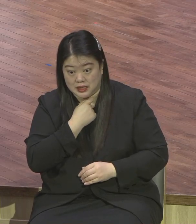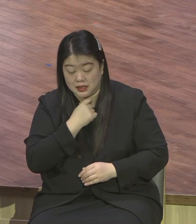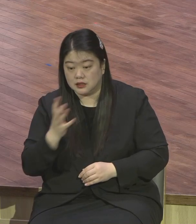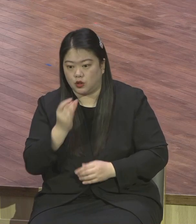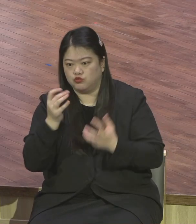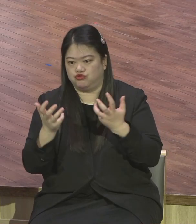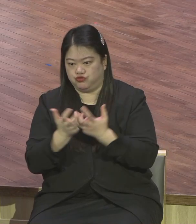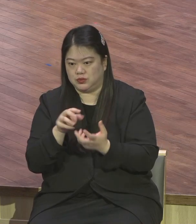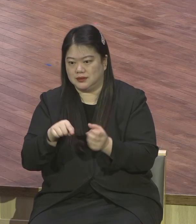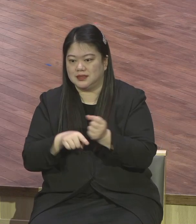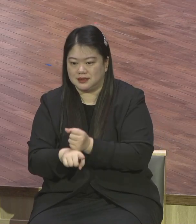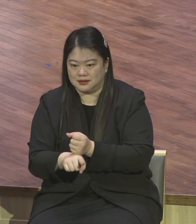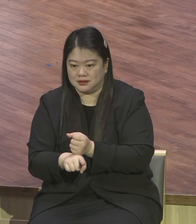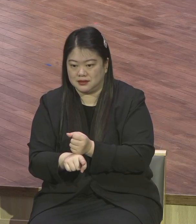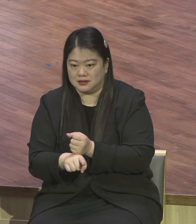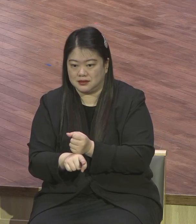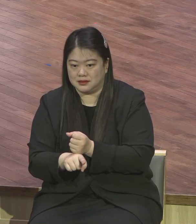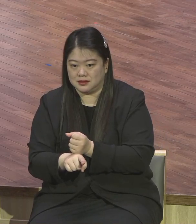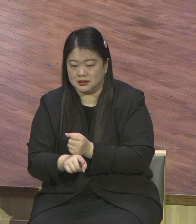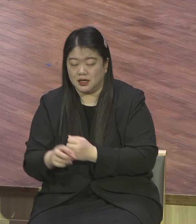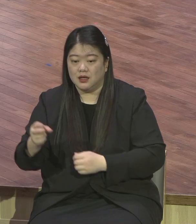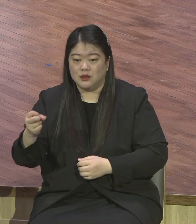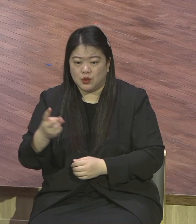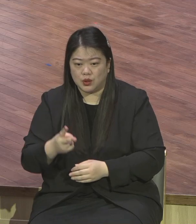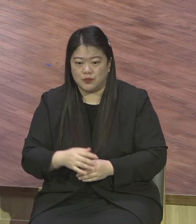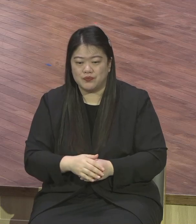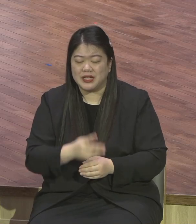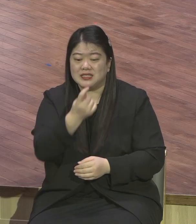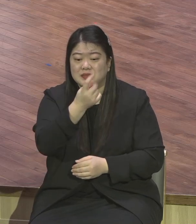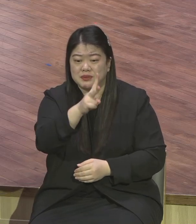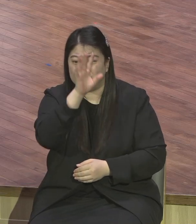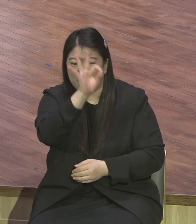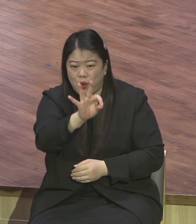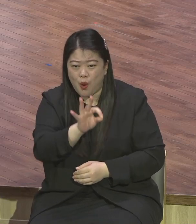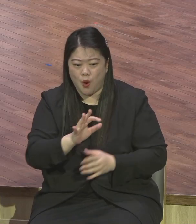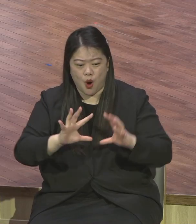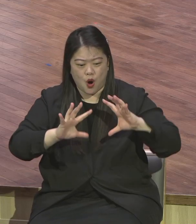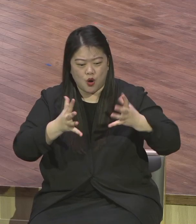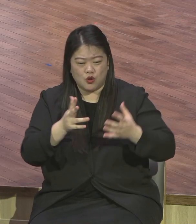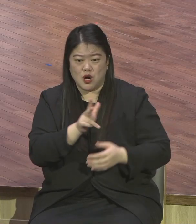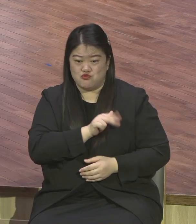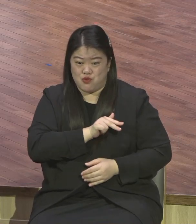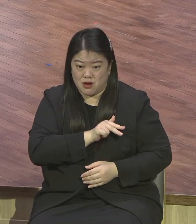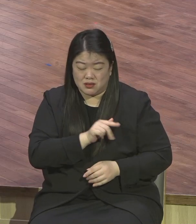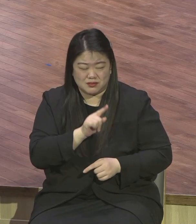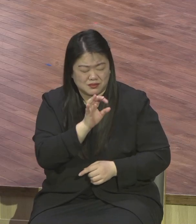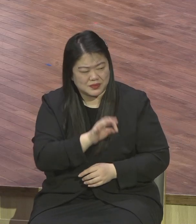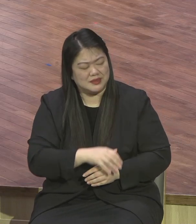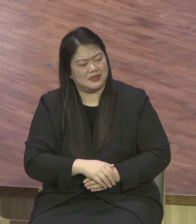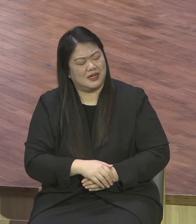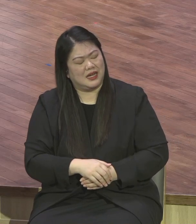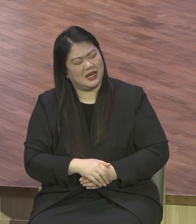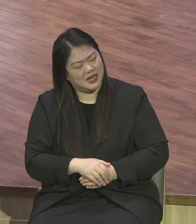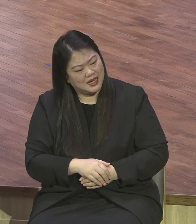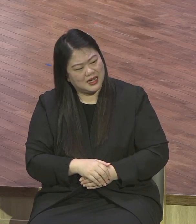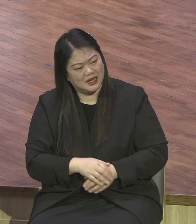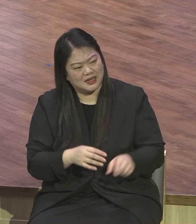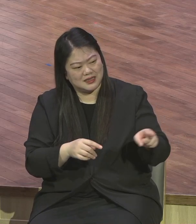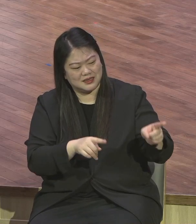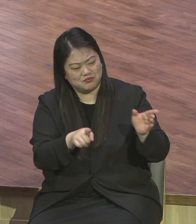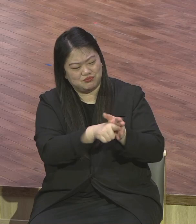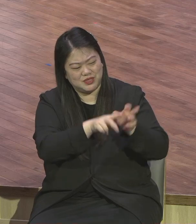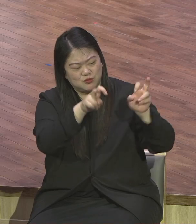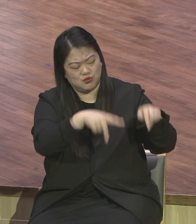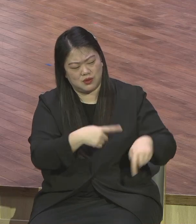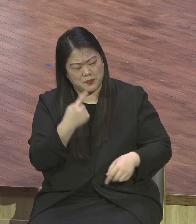불쌍하구나. 구원 받으면 저렇게 안 살 텐데. 그게 성령 충만이에요.